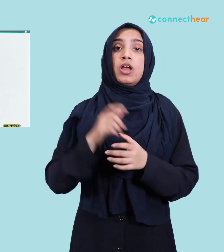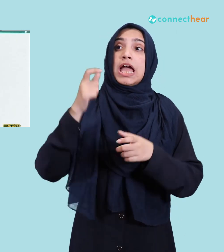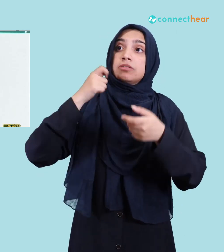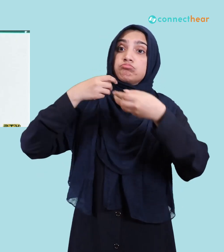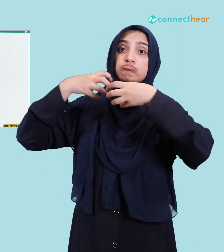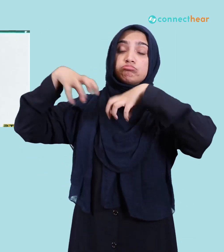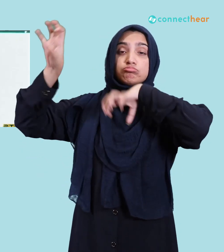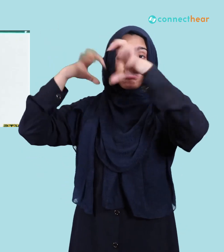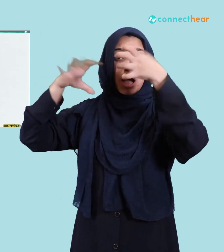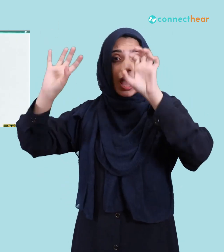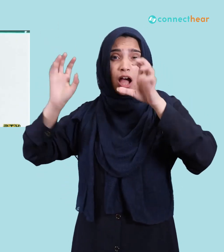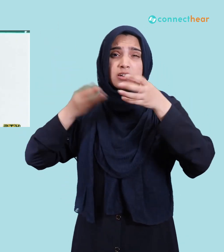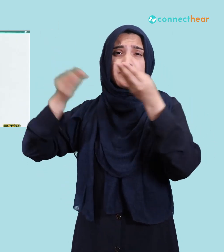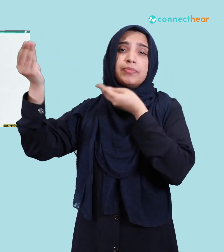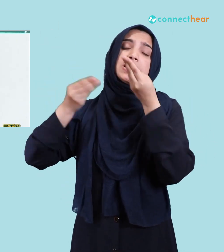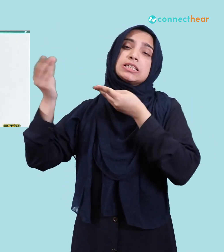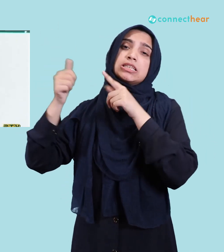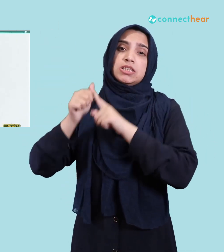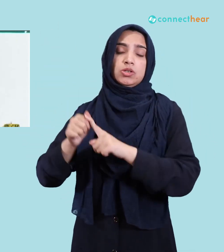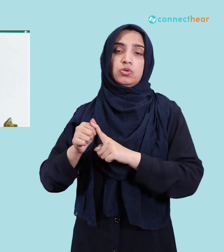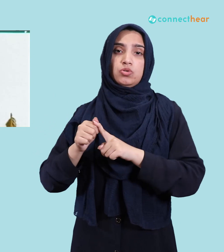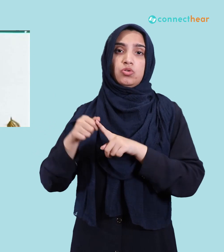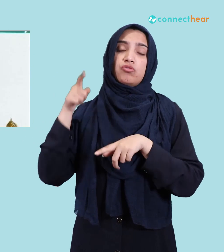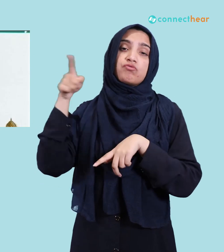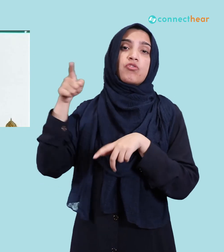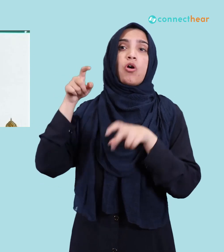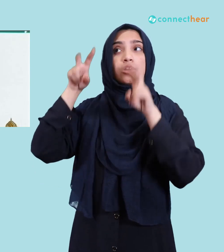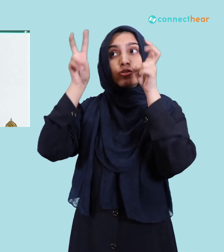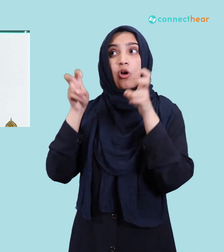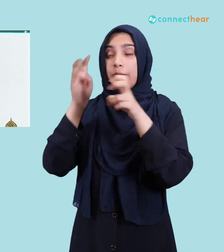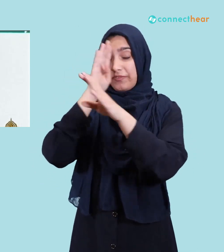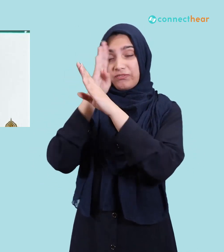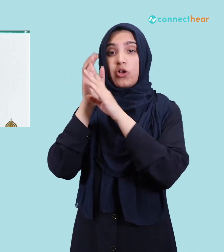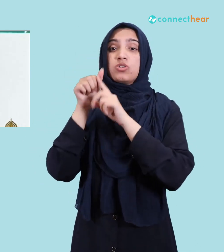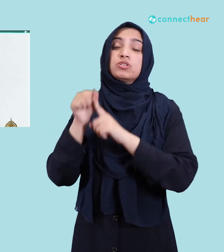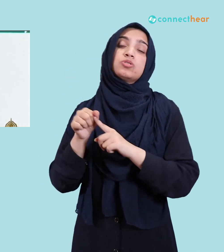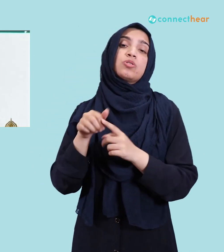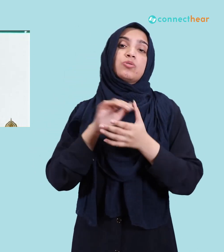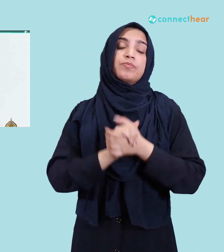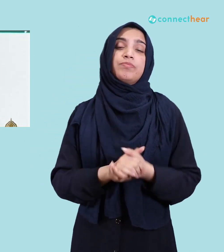ایکسپورٹ کے لیے انڈسٹری لگیں. ہمارا مسئلہ کیا رہا ہے آج تک؟